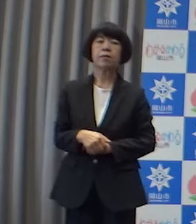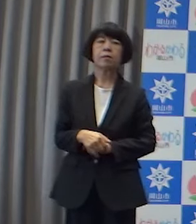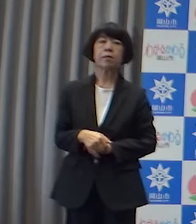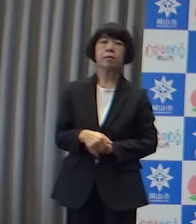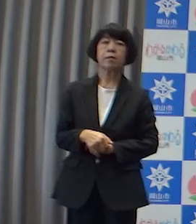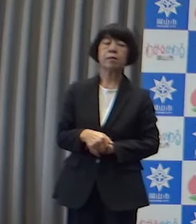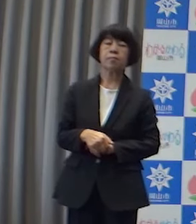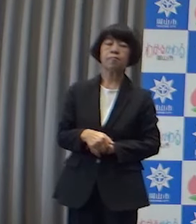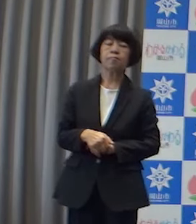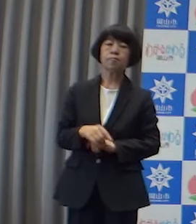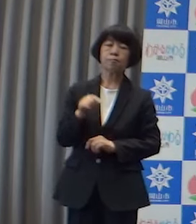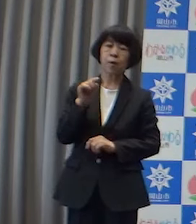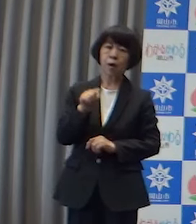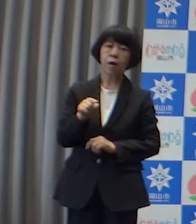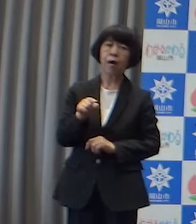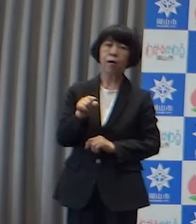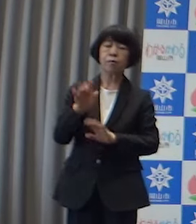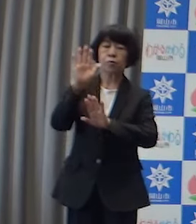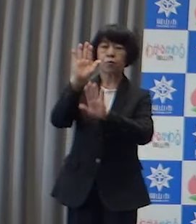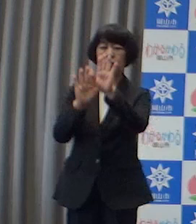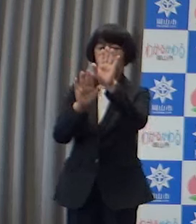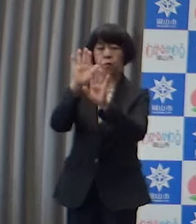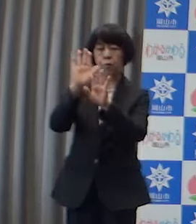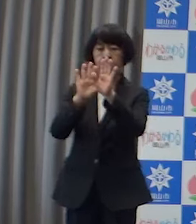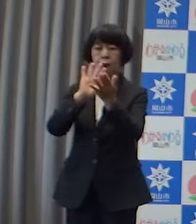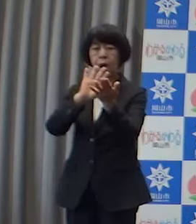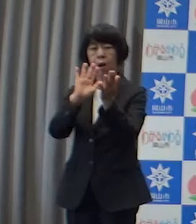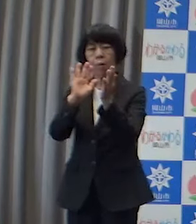進展という面ではね、